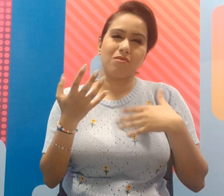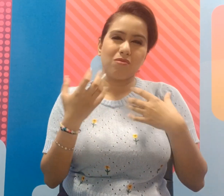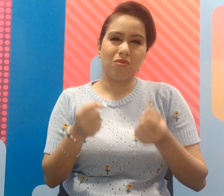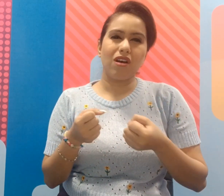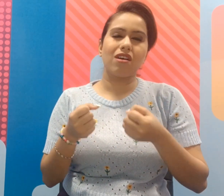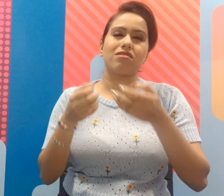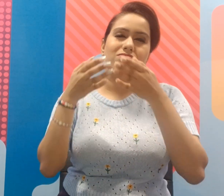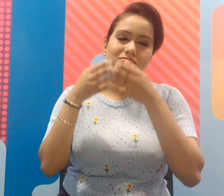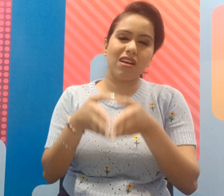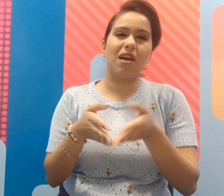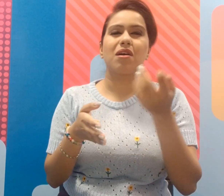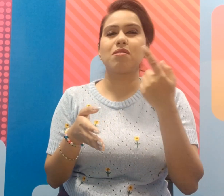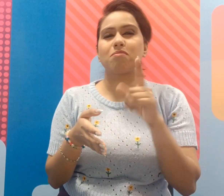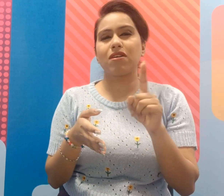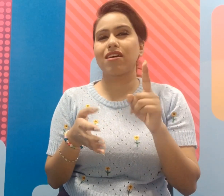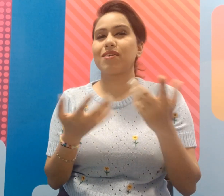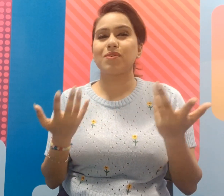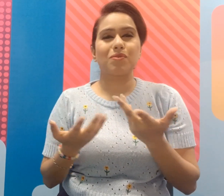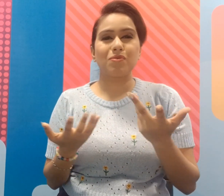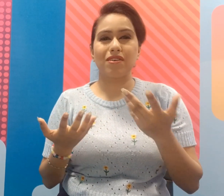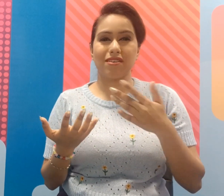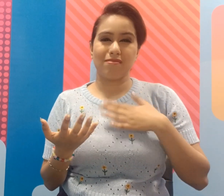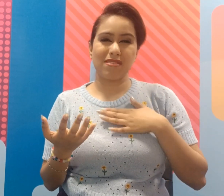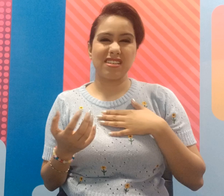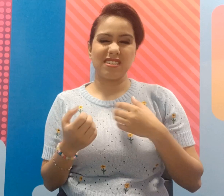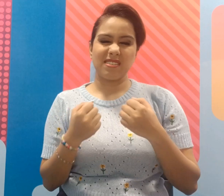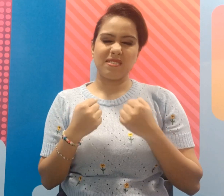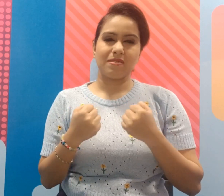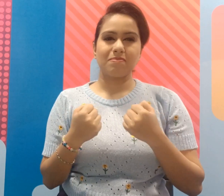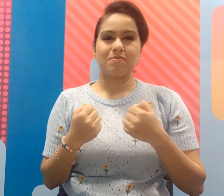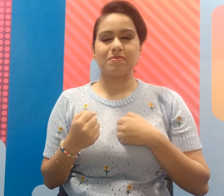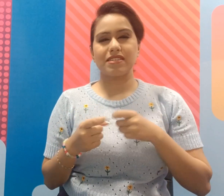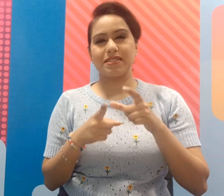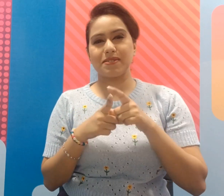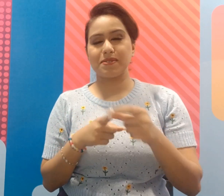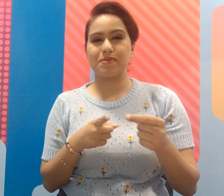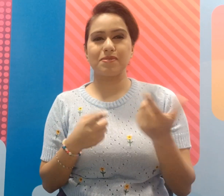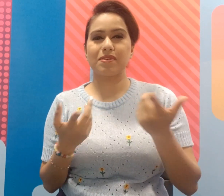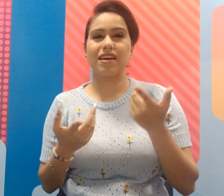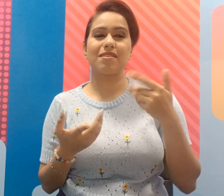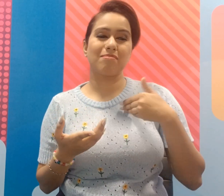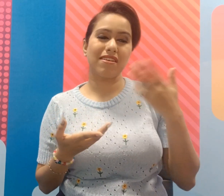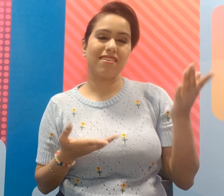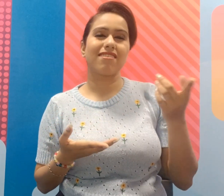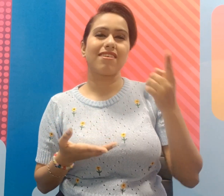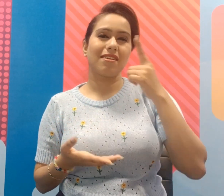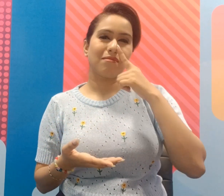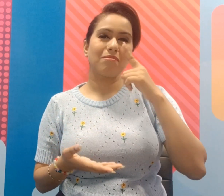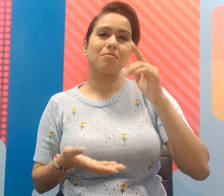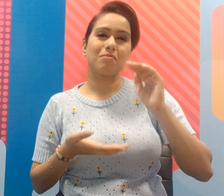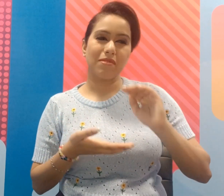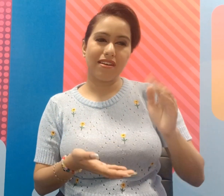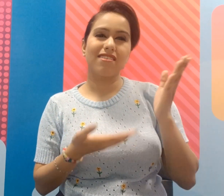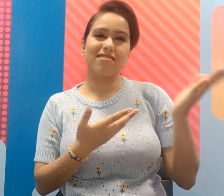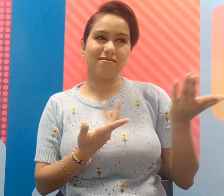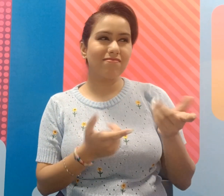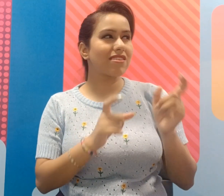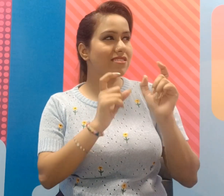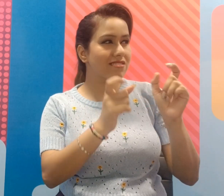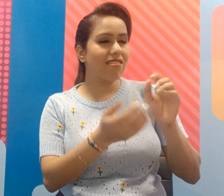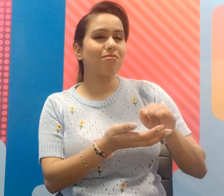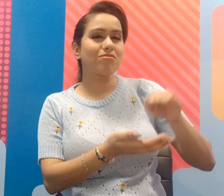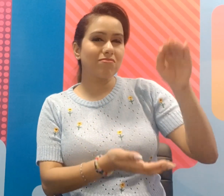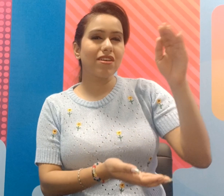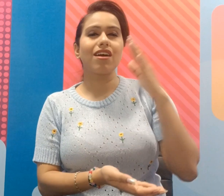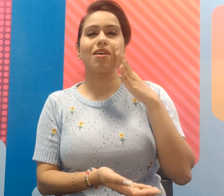कर सका। मुझे कठोर निर्णय लेना पड़ा, हमारी संतान को पालना पोसना आवश्यक था, इसलिए मैंने